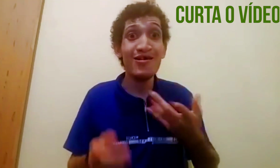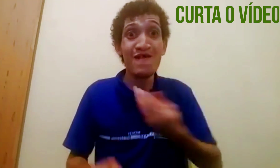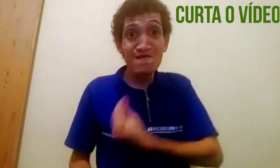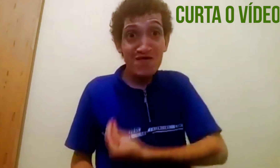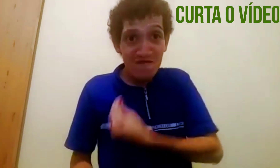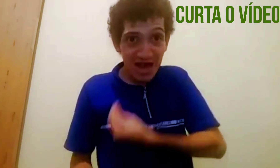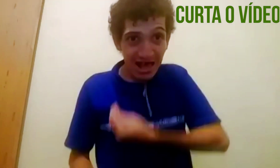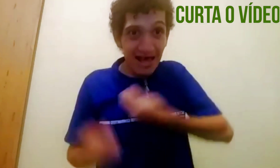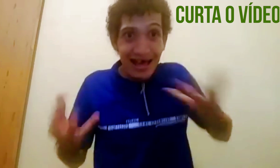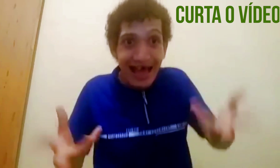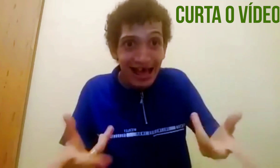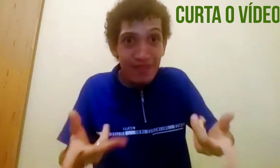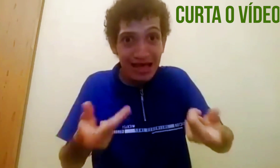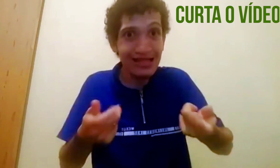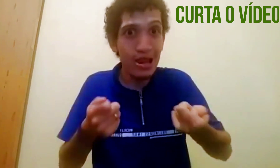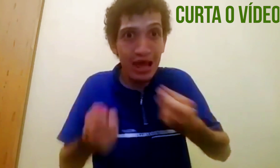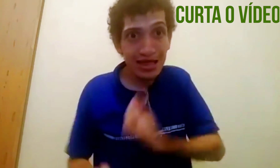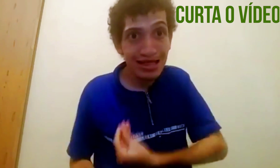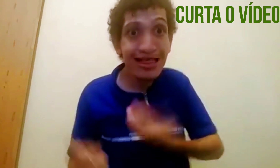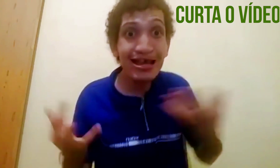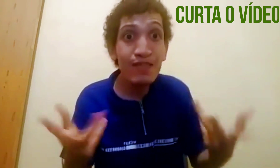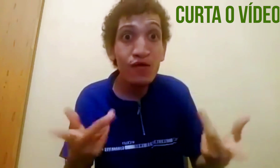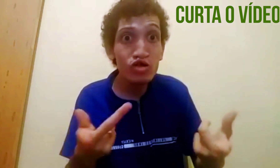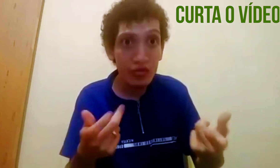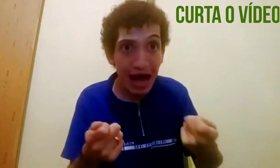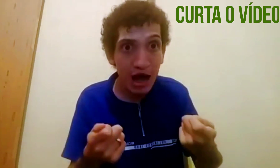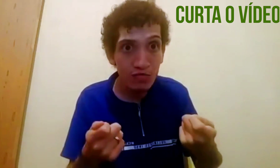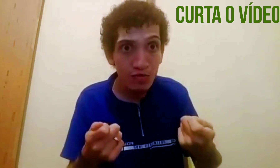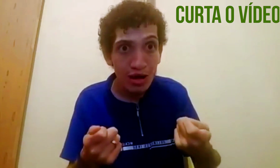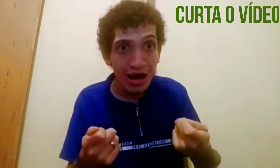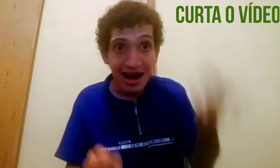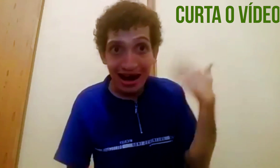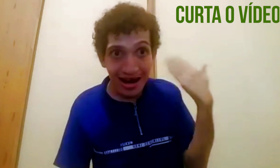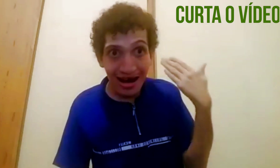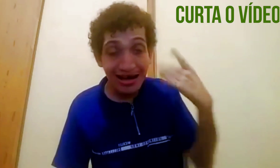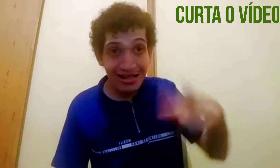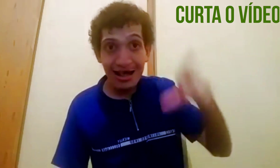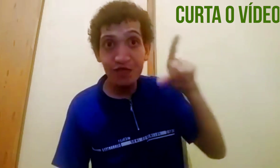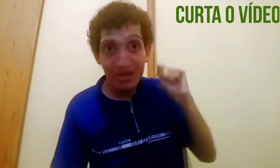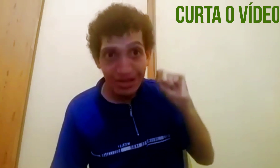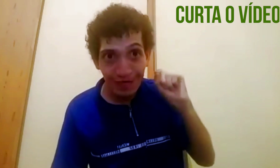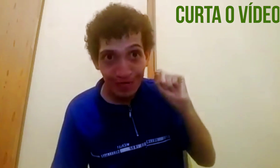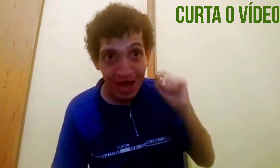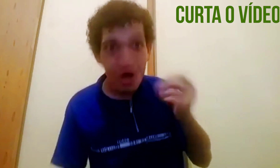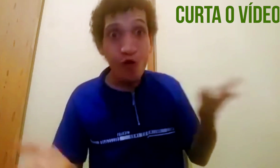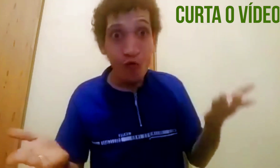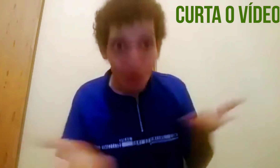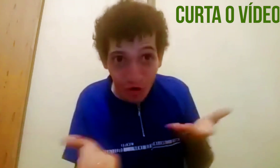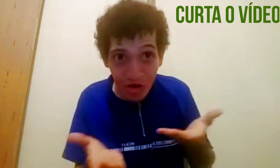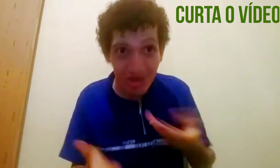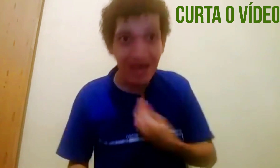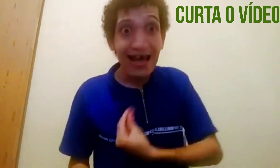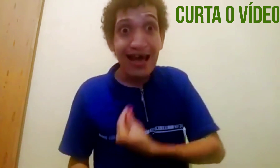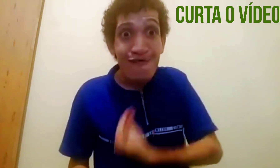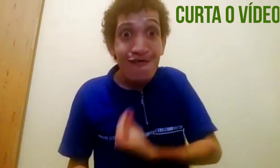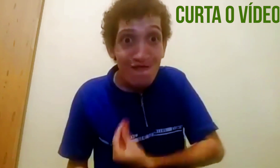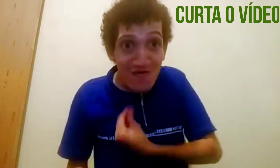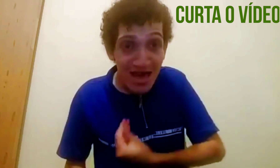viver da excelência, ser extraordinário, antes era opção, né? Hoje, viver